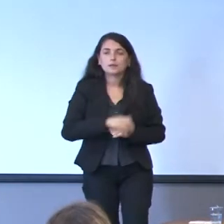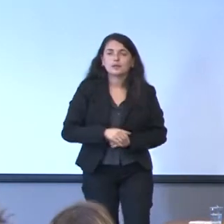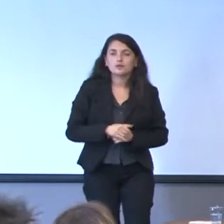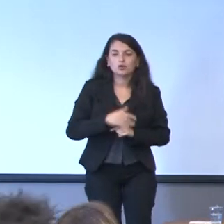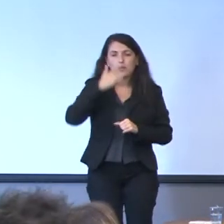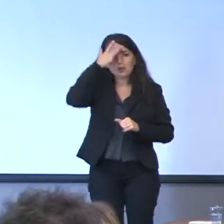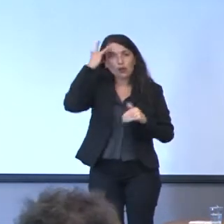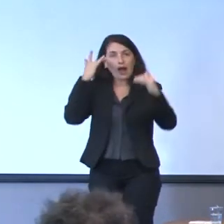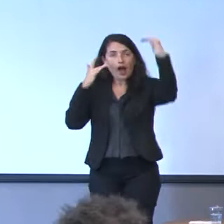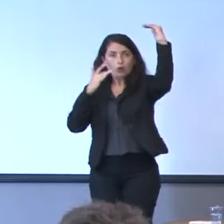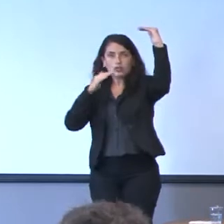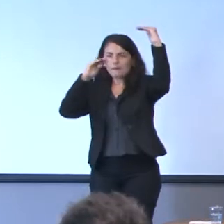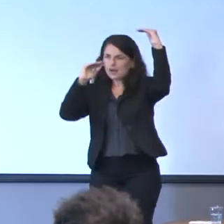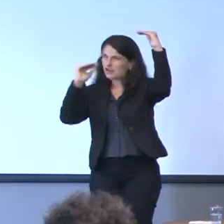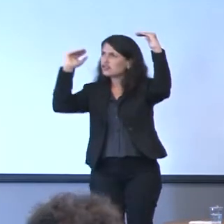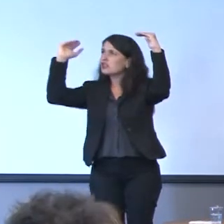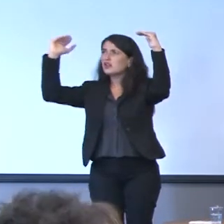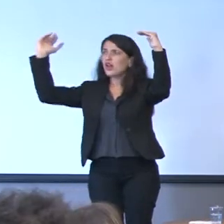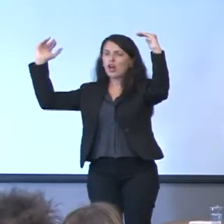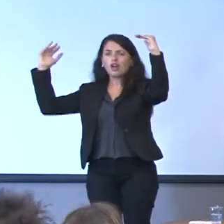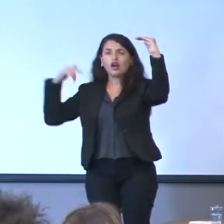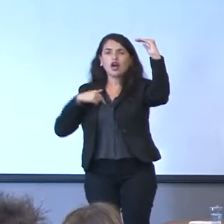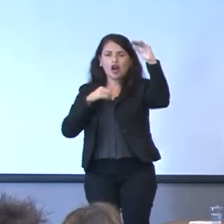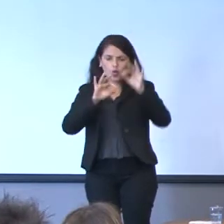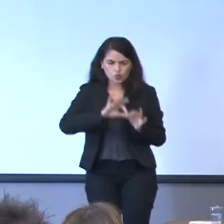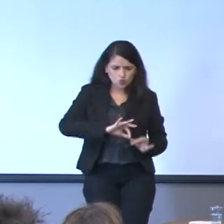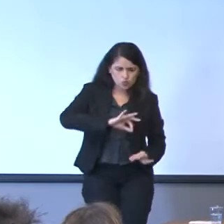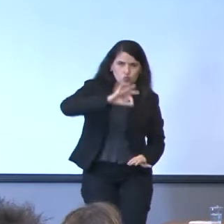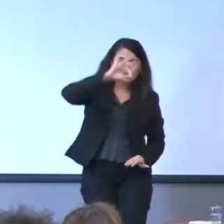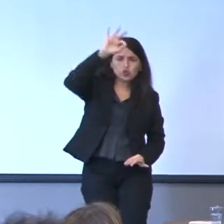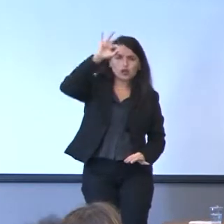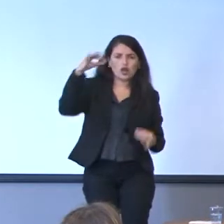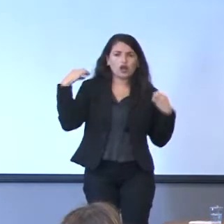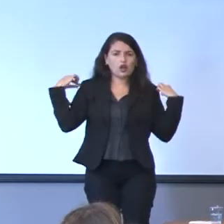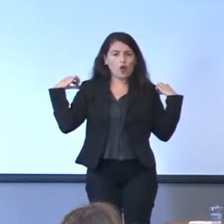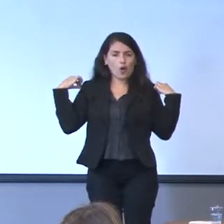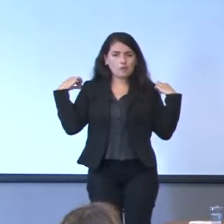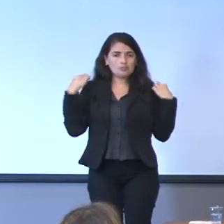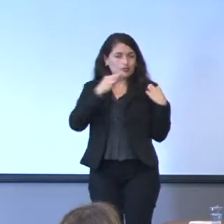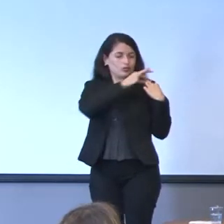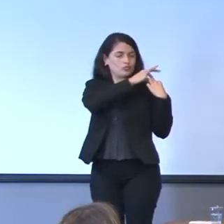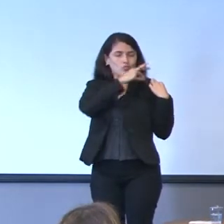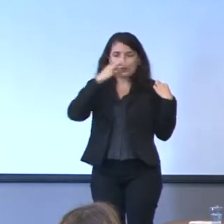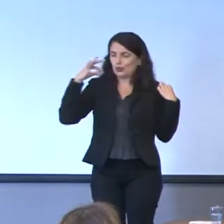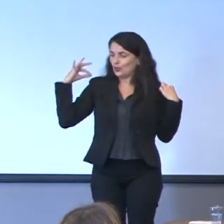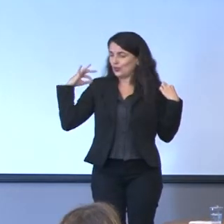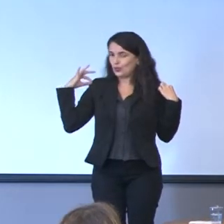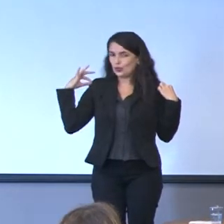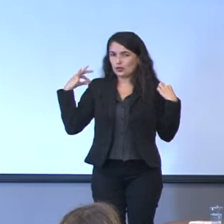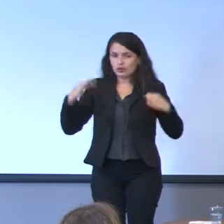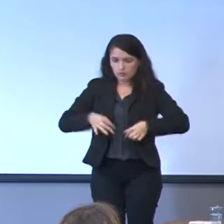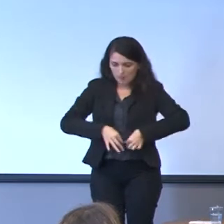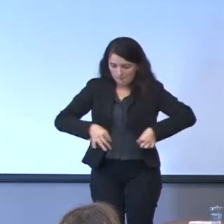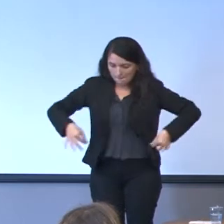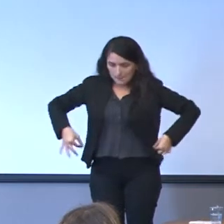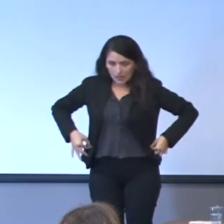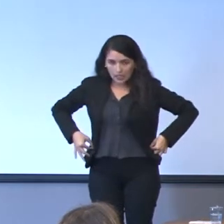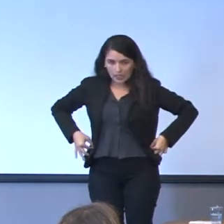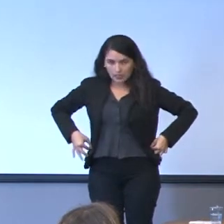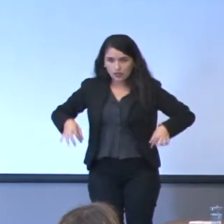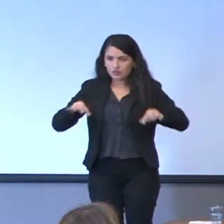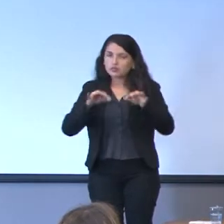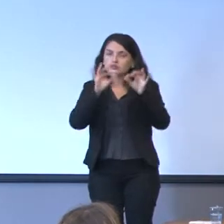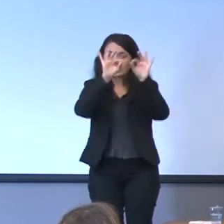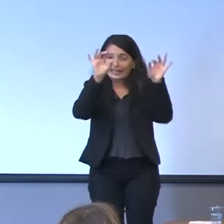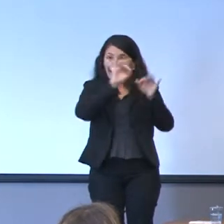das medidas dos pilotos, ou seja, eles pegavam altura, largura dos ombros, dimensão do tórax, cintura, tiravam a